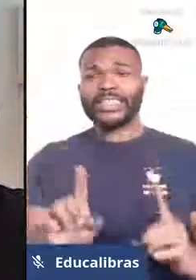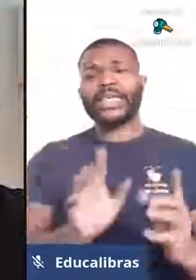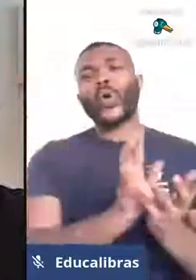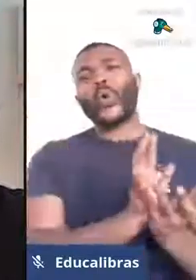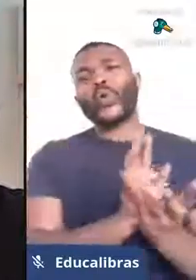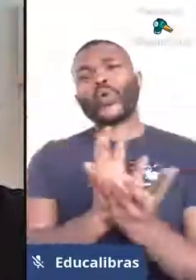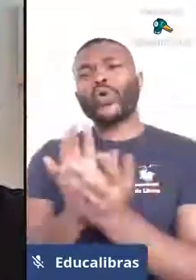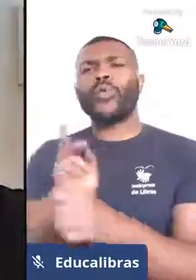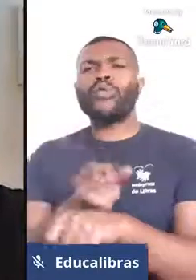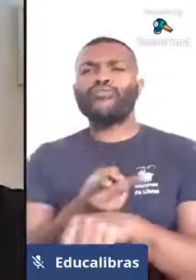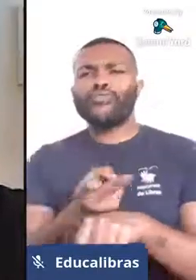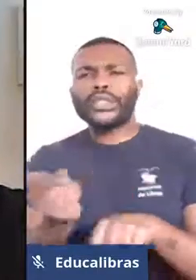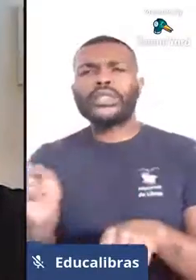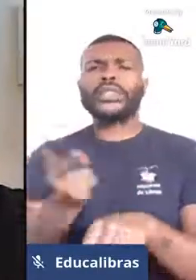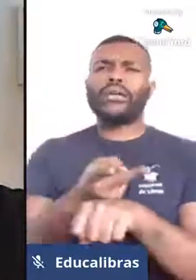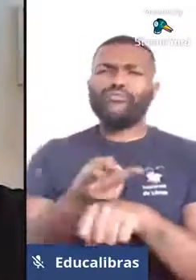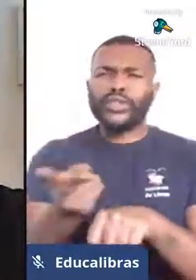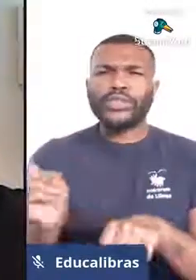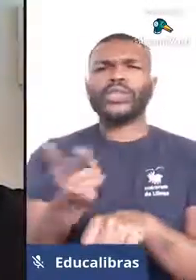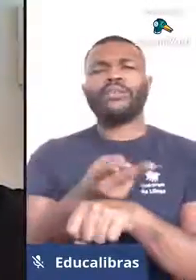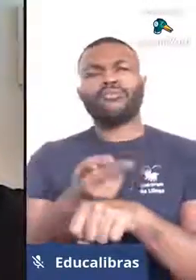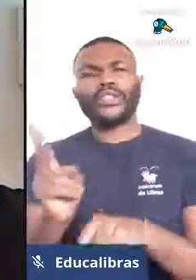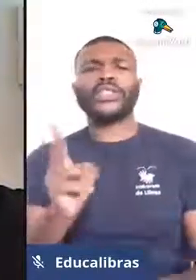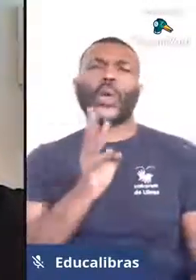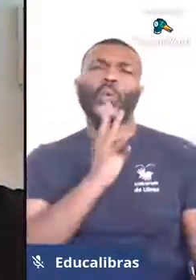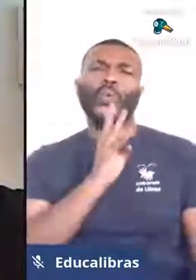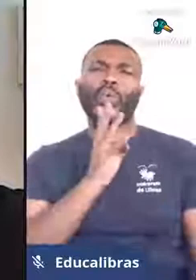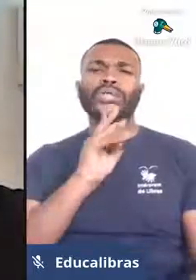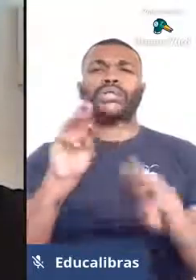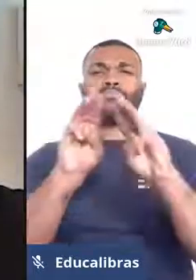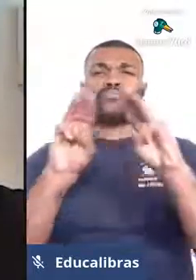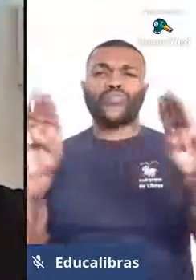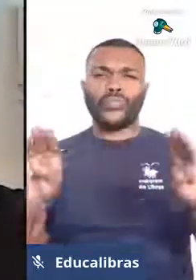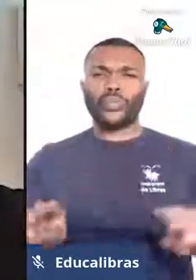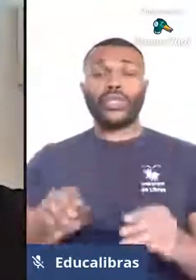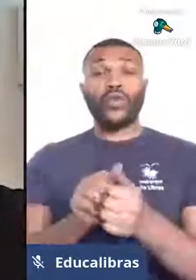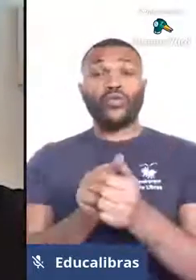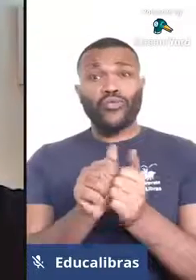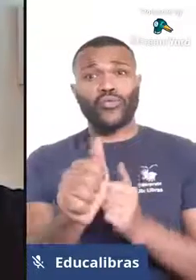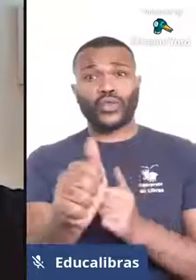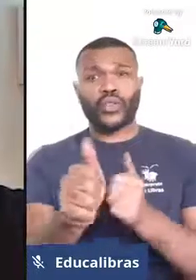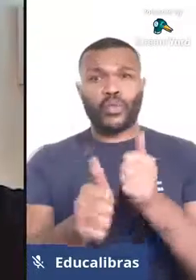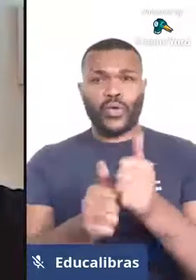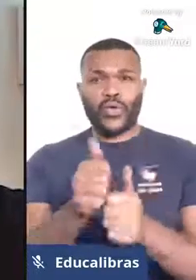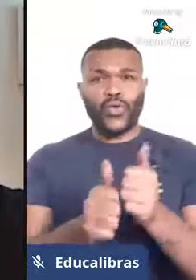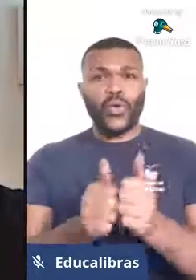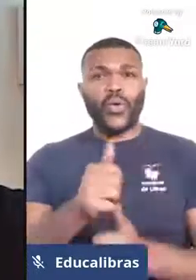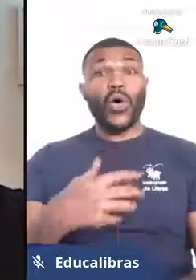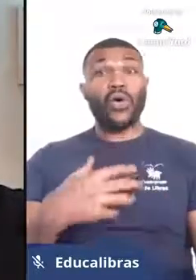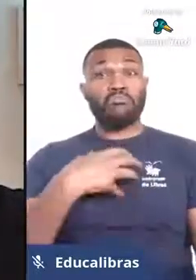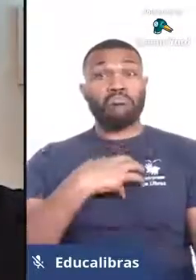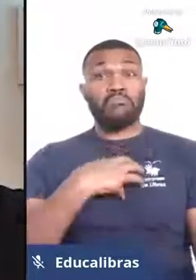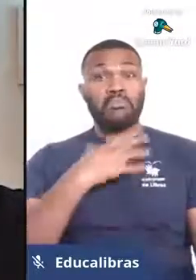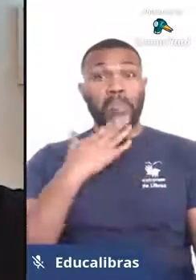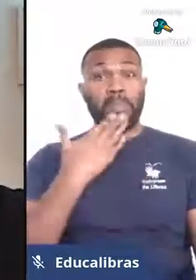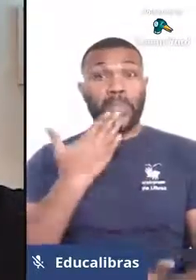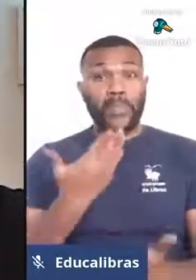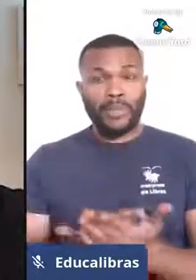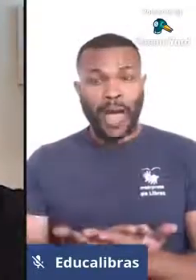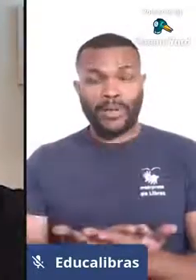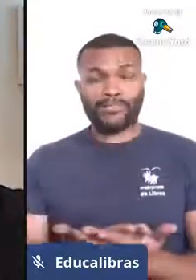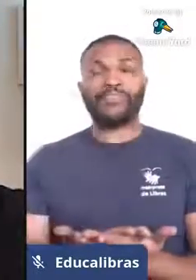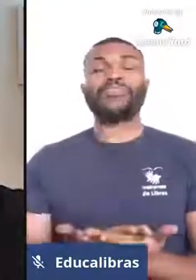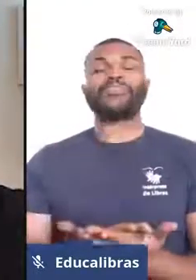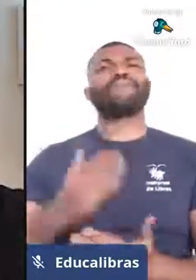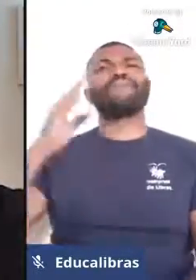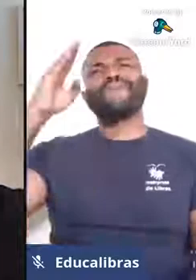né, para conhecer o Museu do Futebol, né? Teve, acho que, grande impacto para todo mundo. Também, principalmente